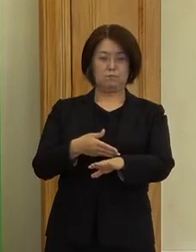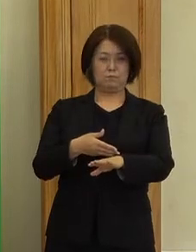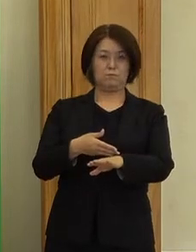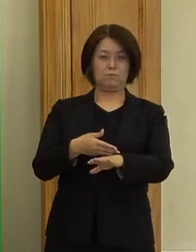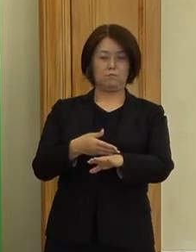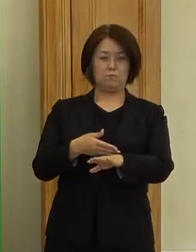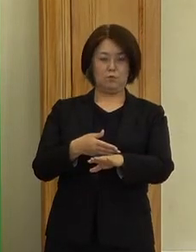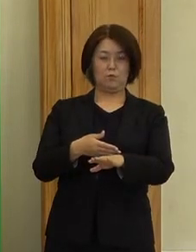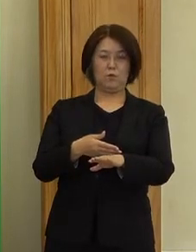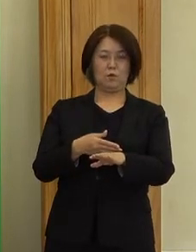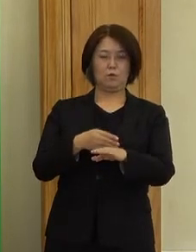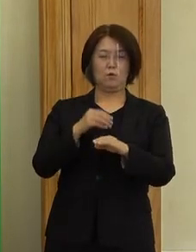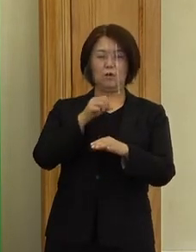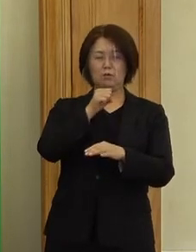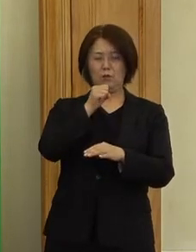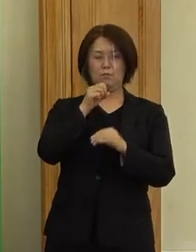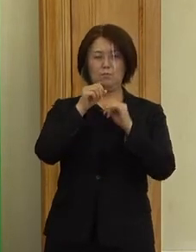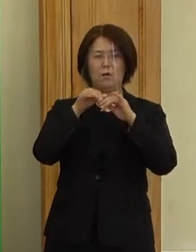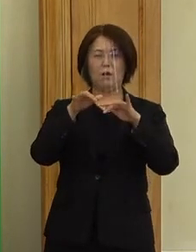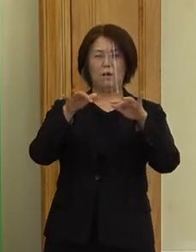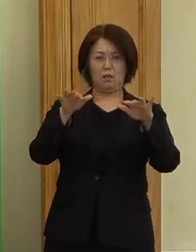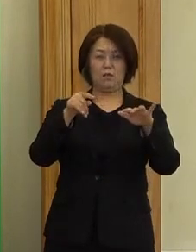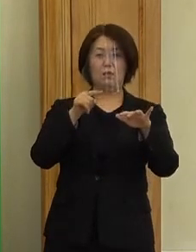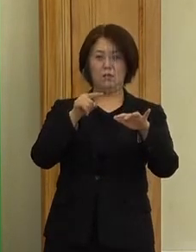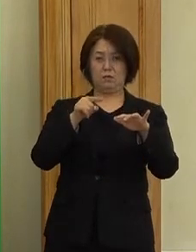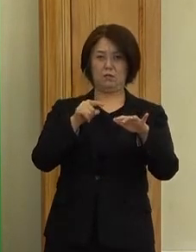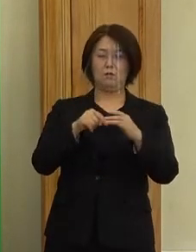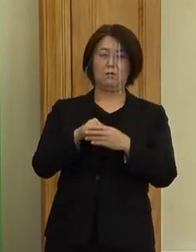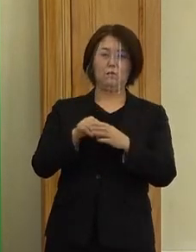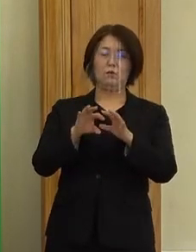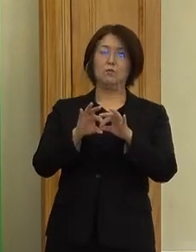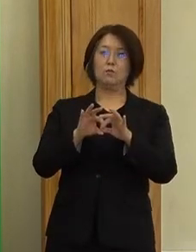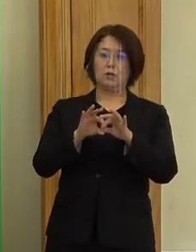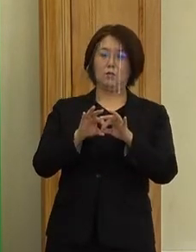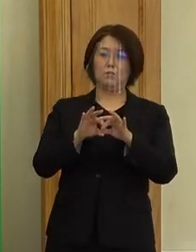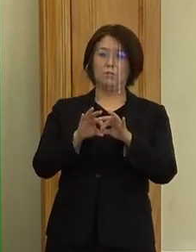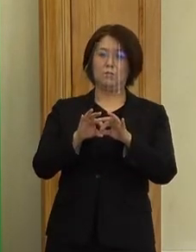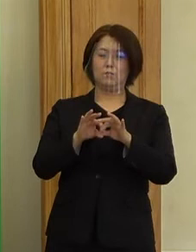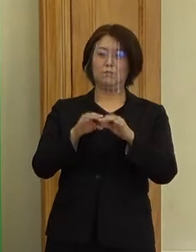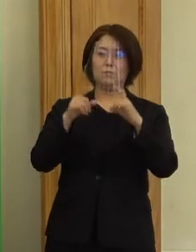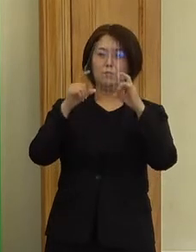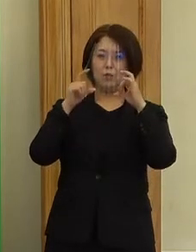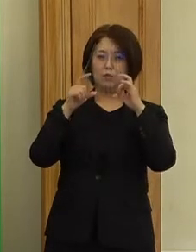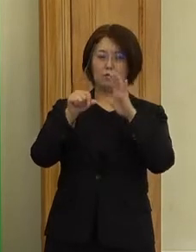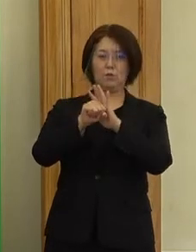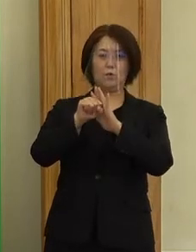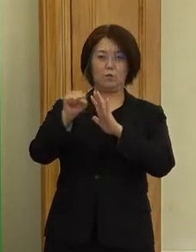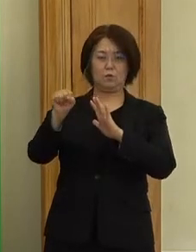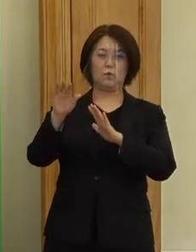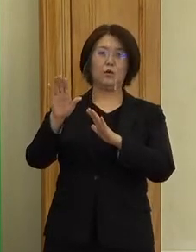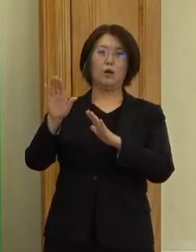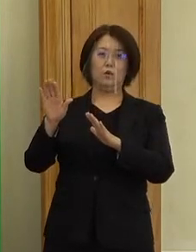ったりということですから、マスクというのは、極めて有効な、